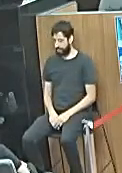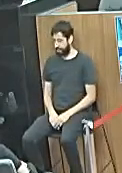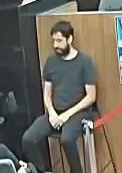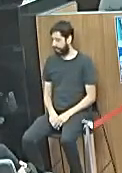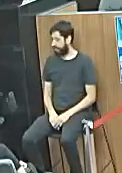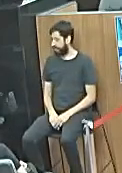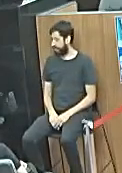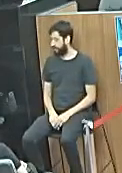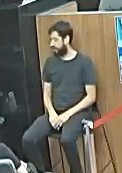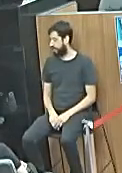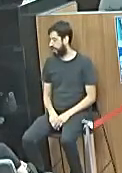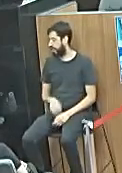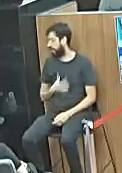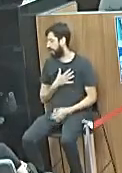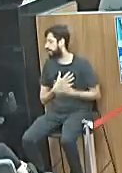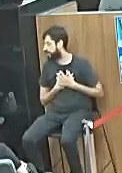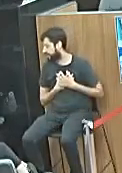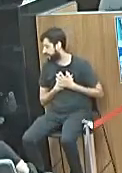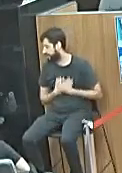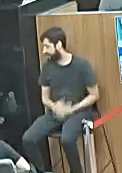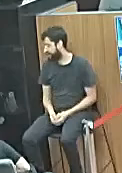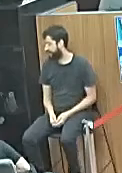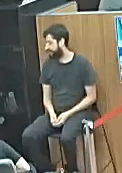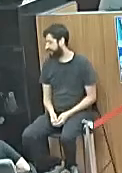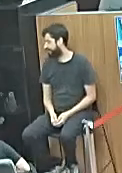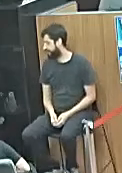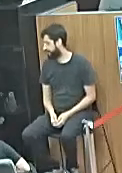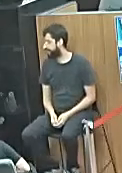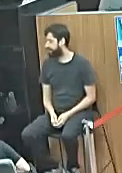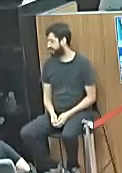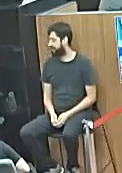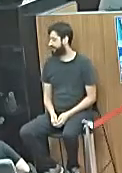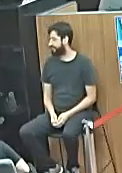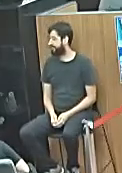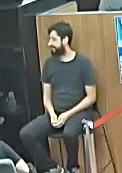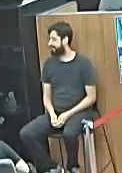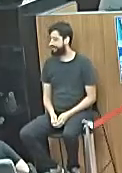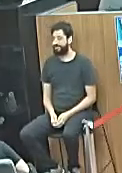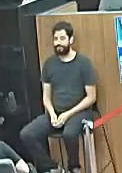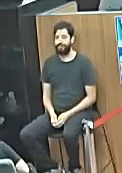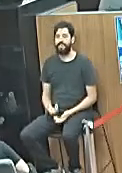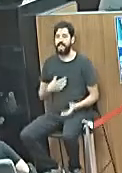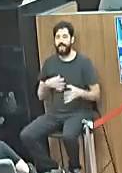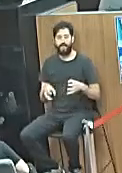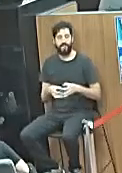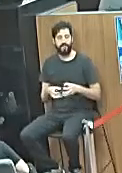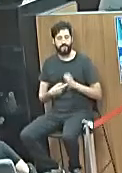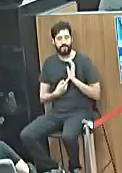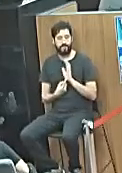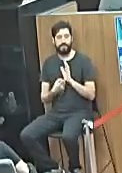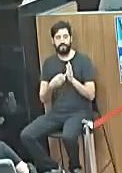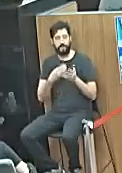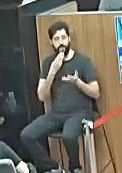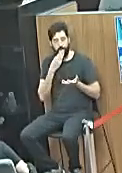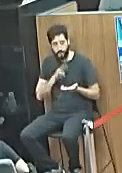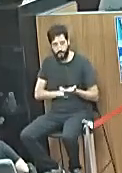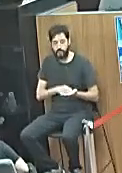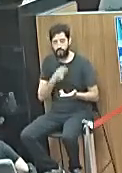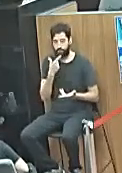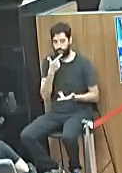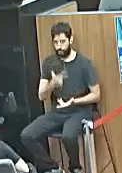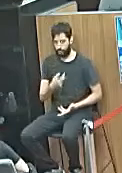os programas do grupo os participantes do grupo apresentaram ainda duas moções primeira abre